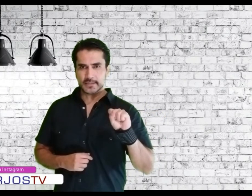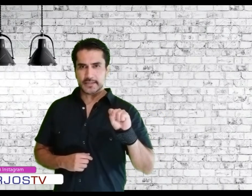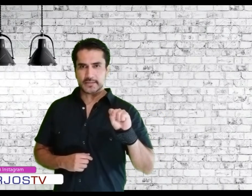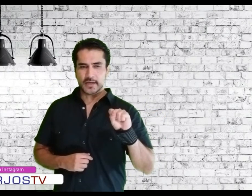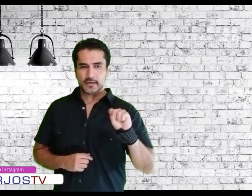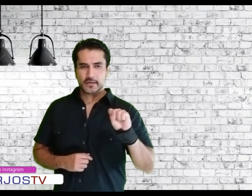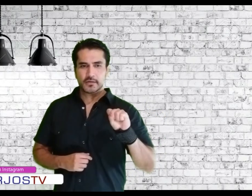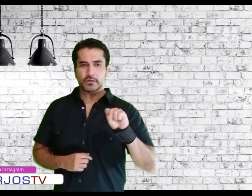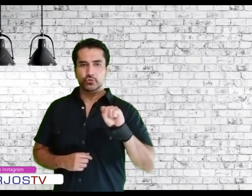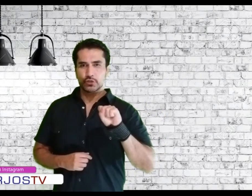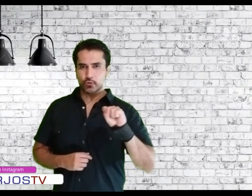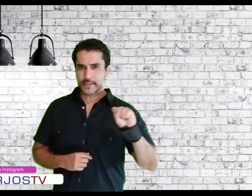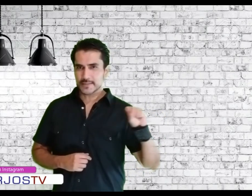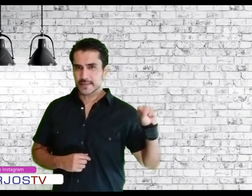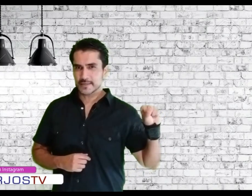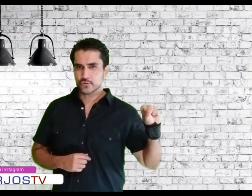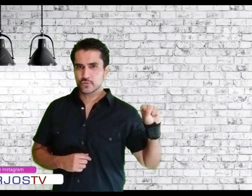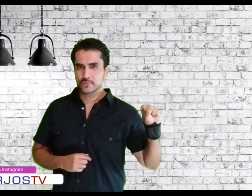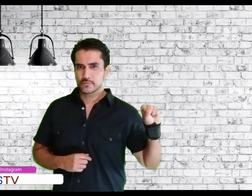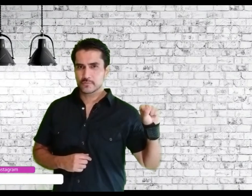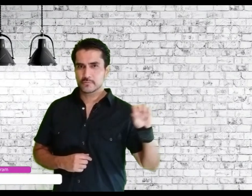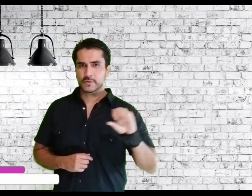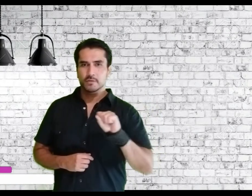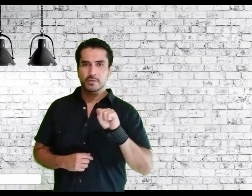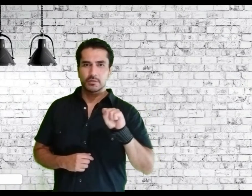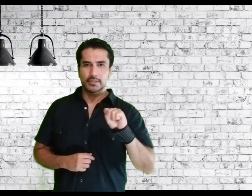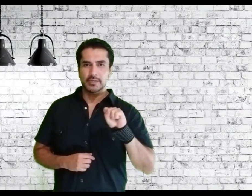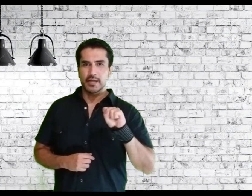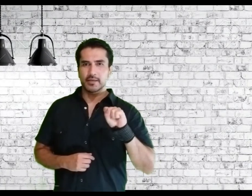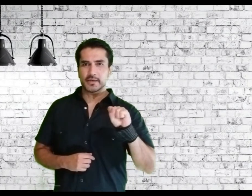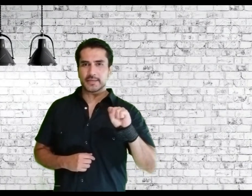esta, entonces tú haces esto. Letra S,